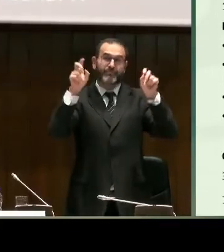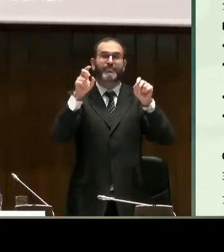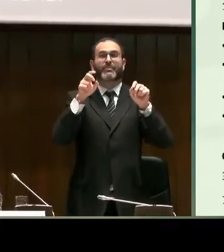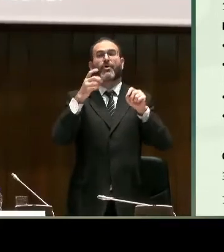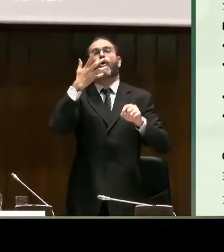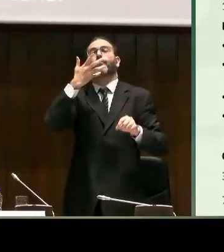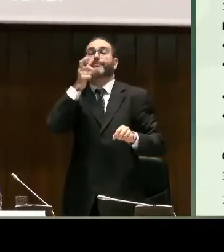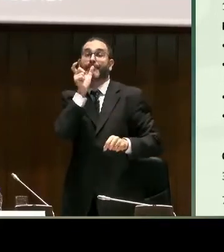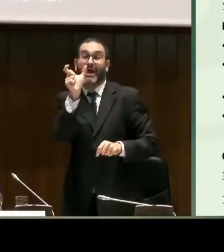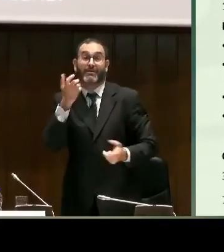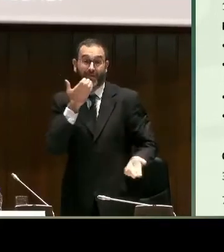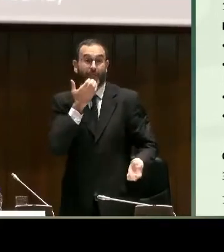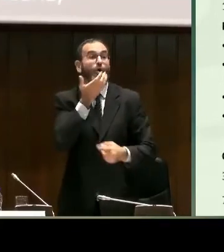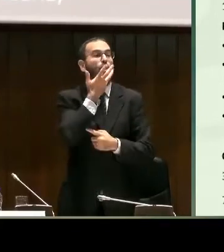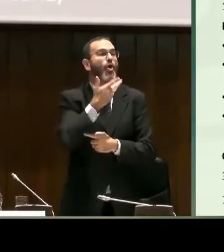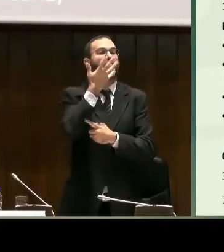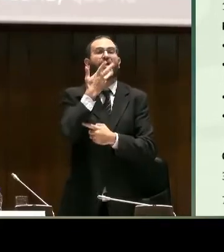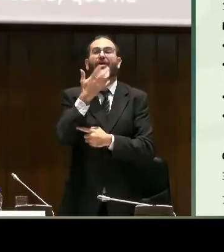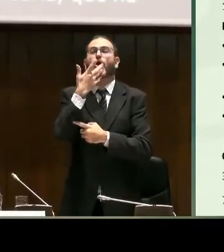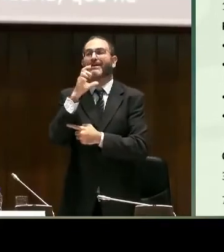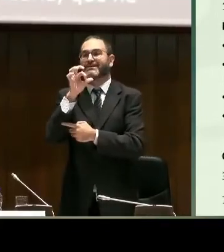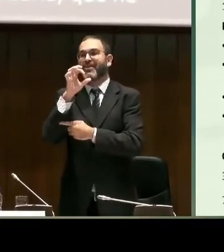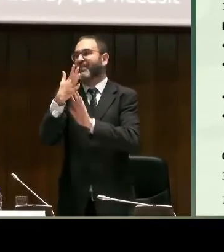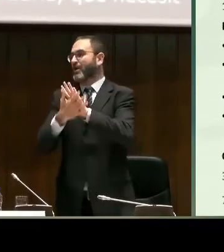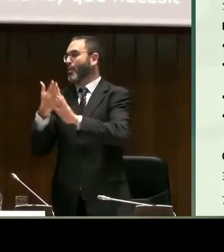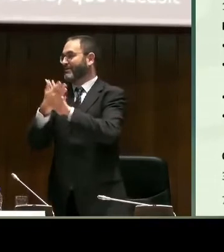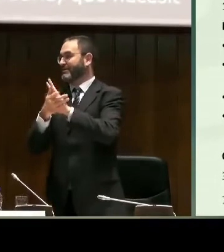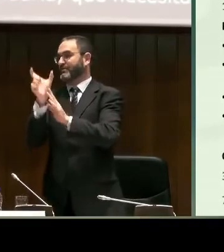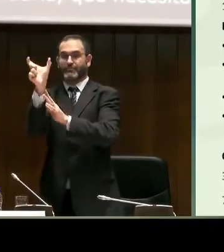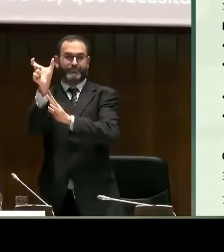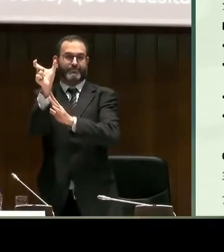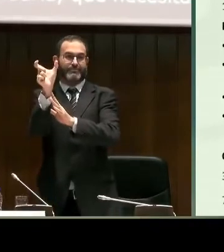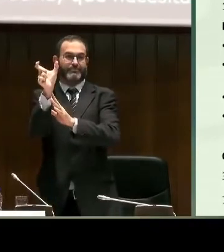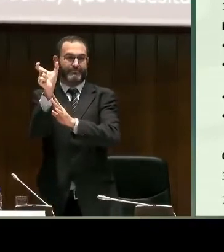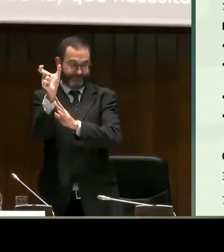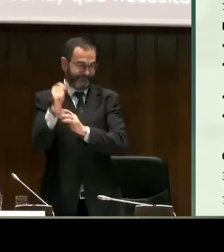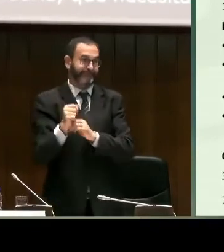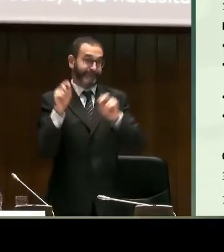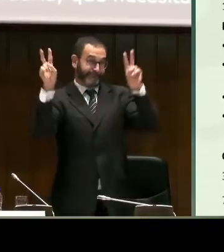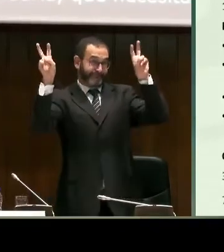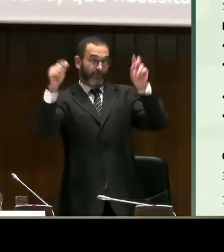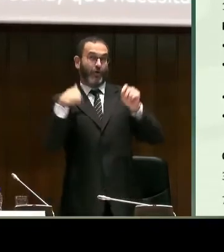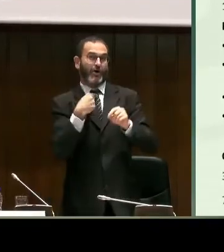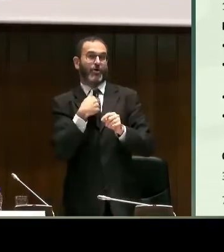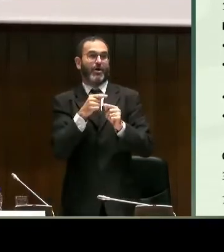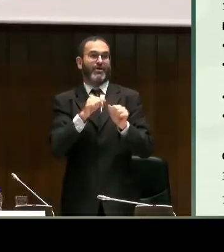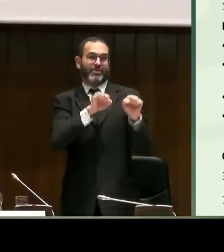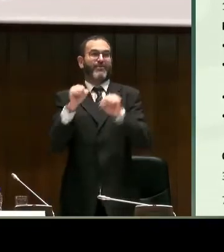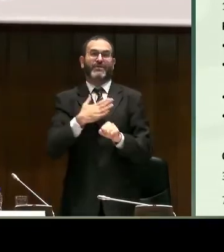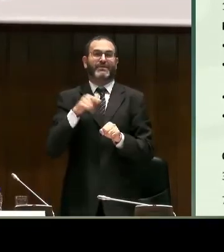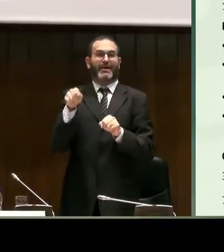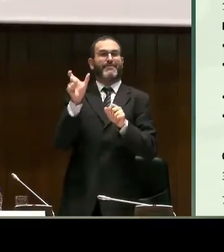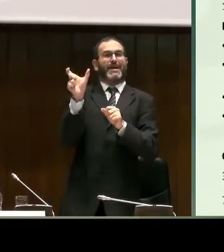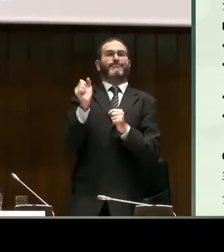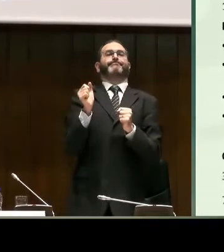Pues hay en este caso 87 maestras y maestros especialistas en audición y lenguaje que han de ser conocedores de la lengua de